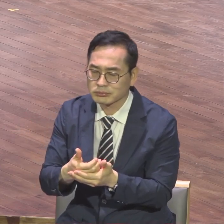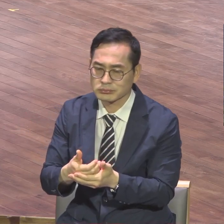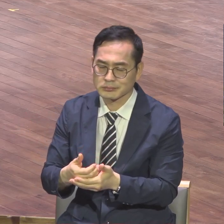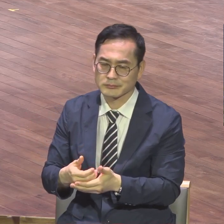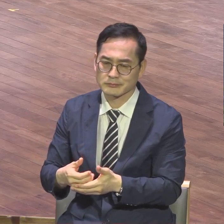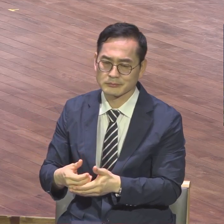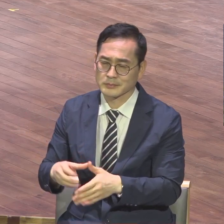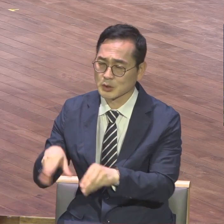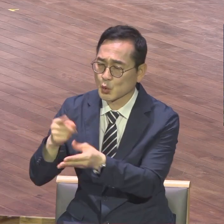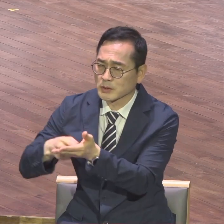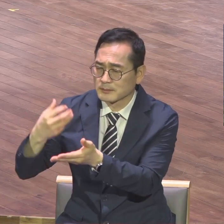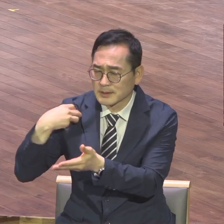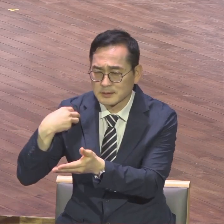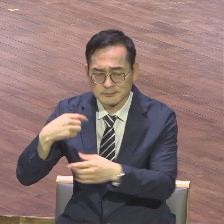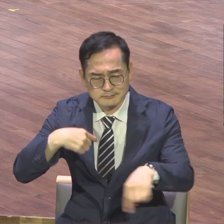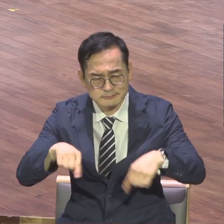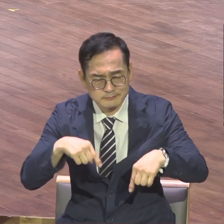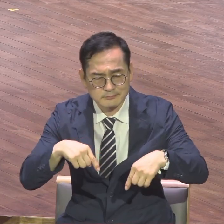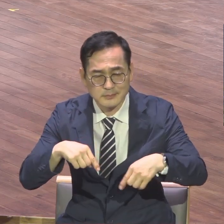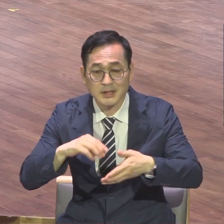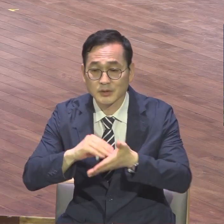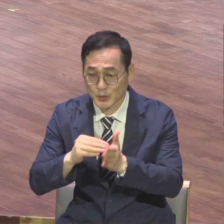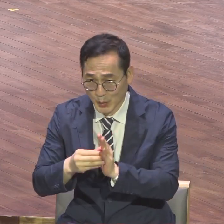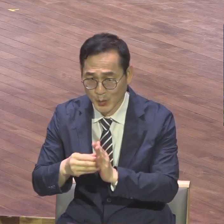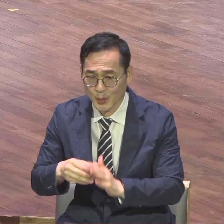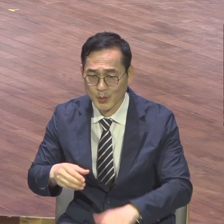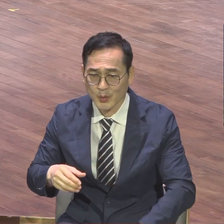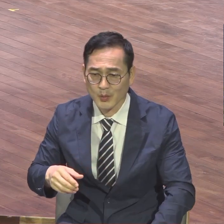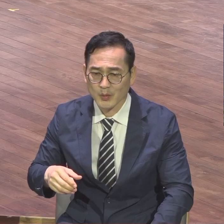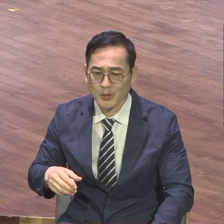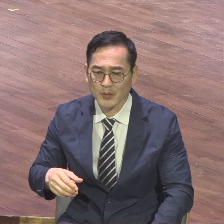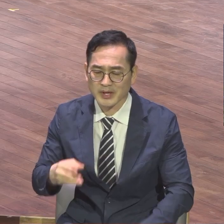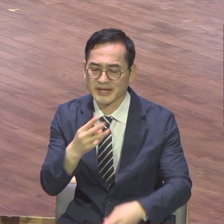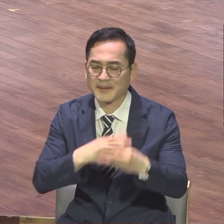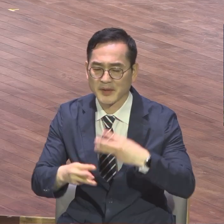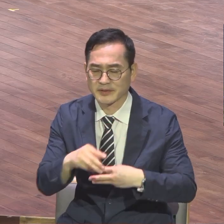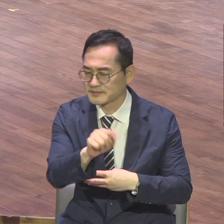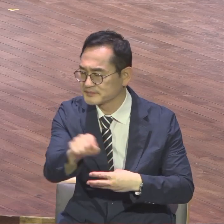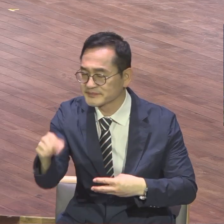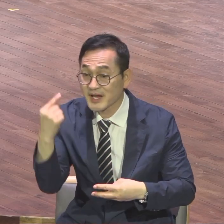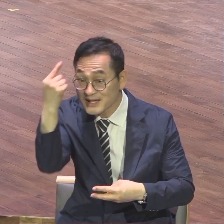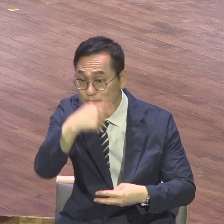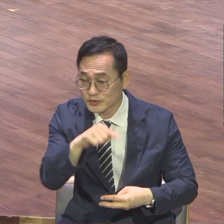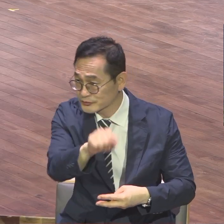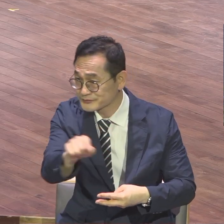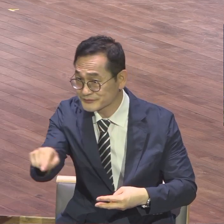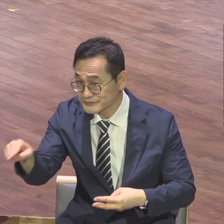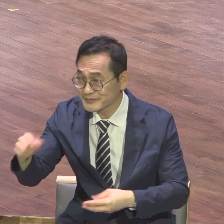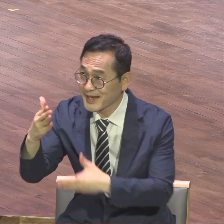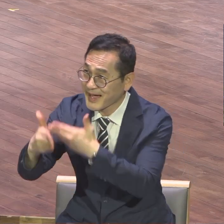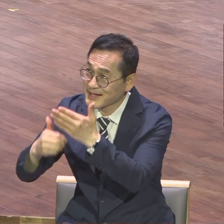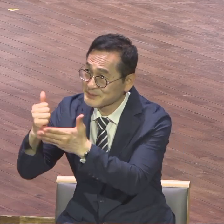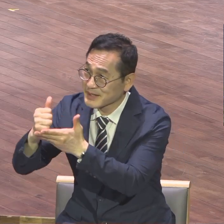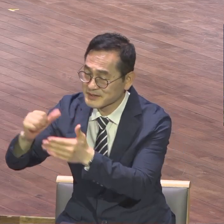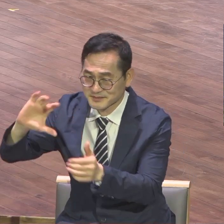이렇게 우리의 후대의 렘넌트가 일어나서 열방을 살리는 빛의 파수꾼으로 서게 되면 끝납니다.